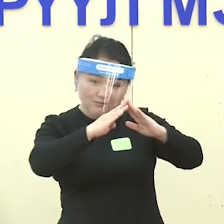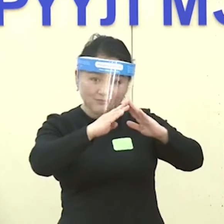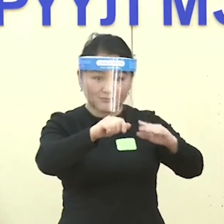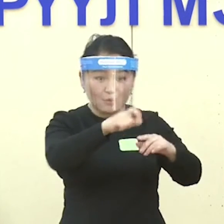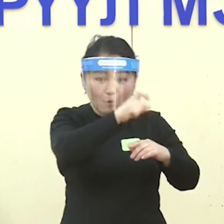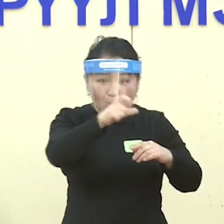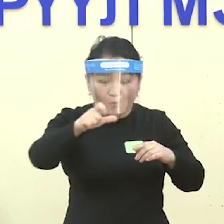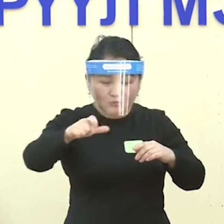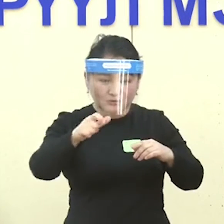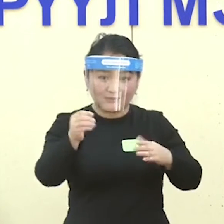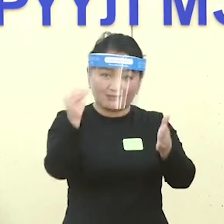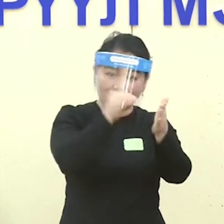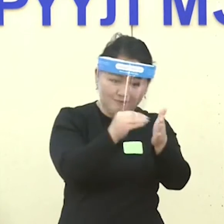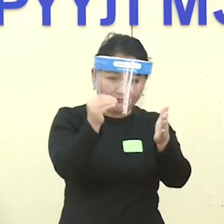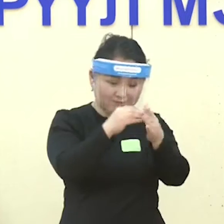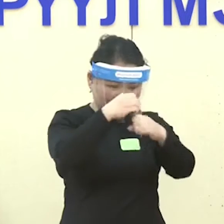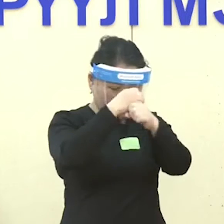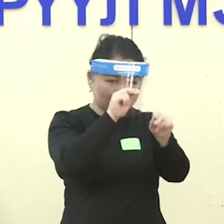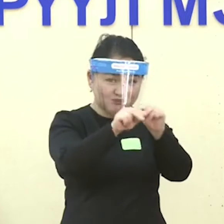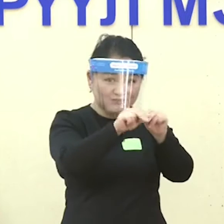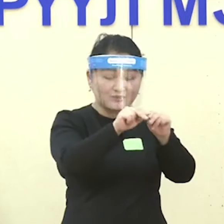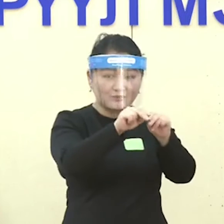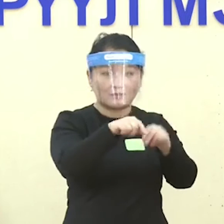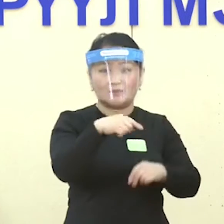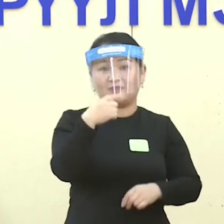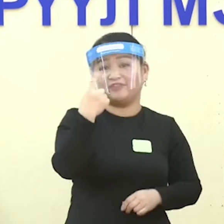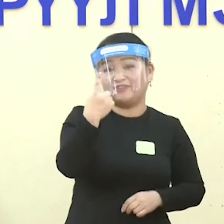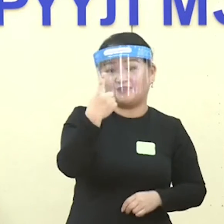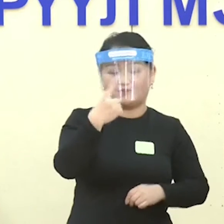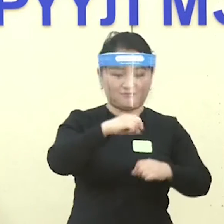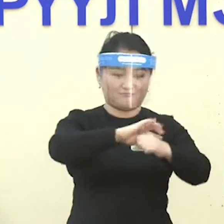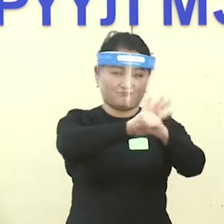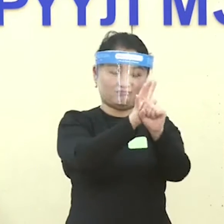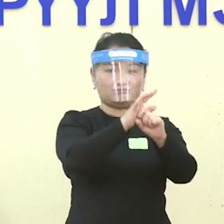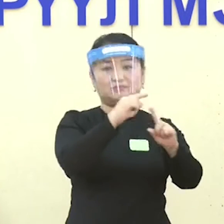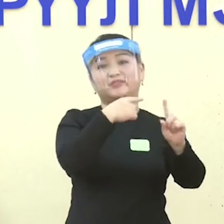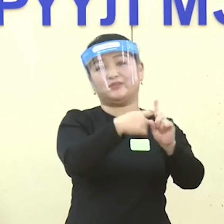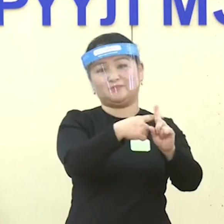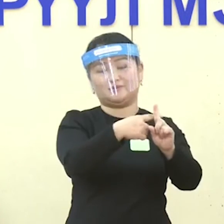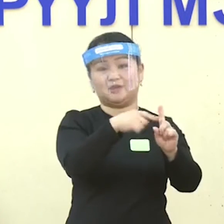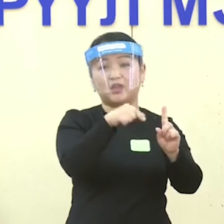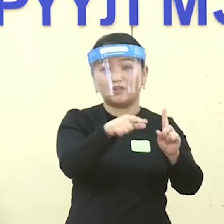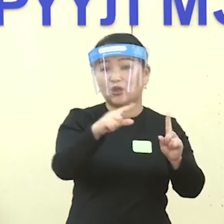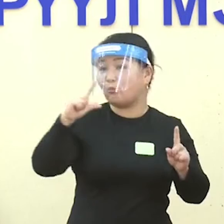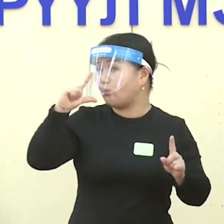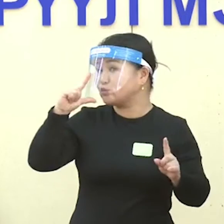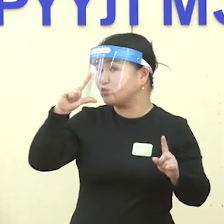хүмүүс тээр тавтан шэнжэлгэээээхэд нэ коронавирусын таголтэл элэрлэээ. Энэ ул бас Москваад